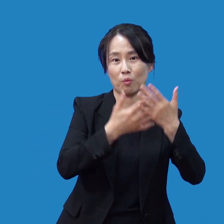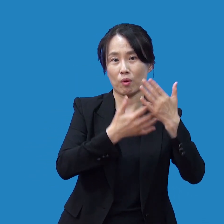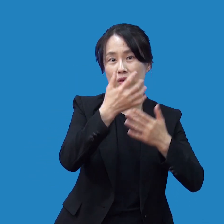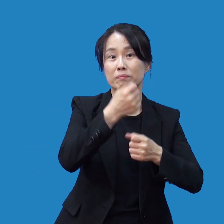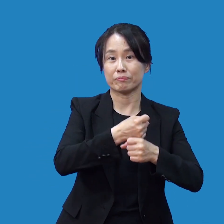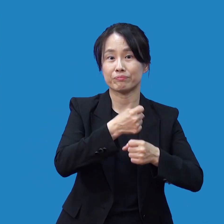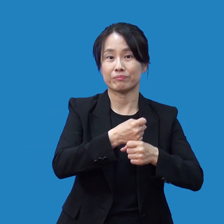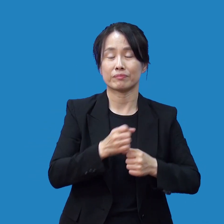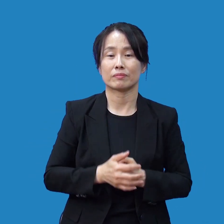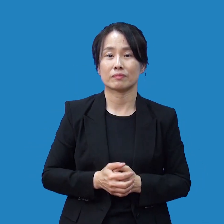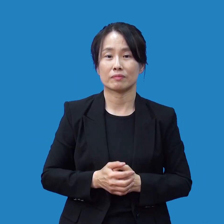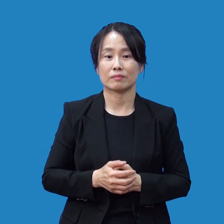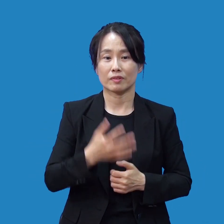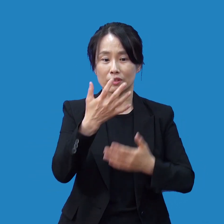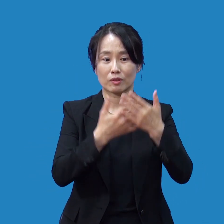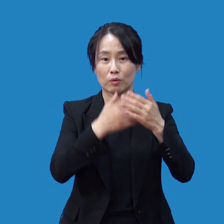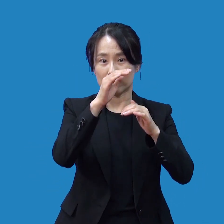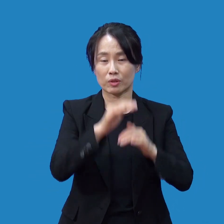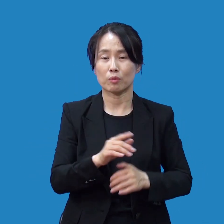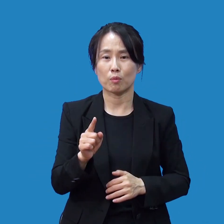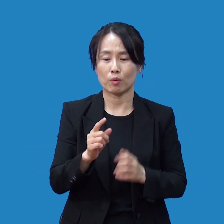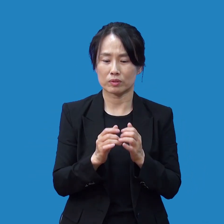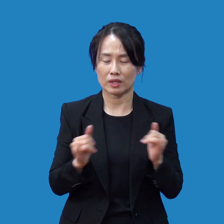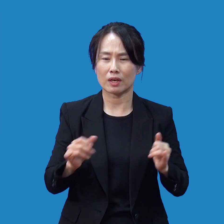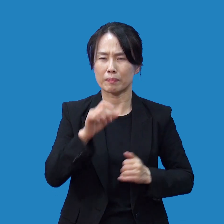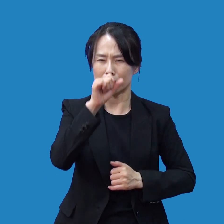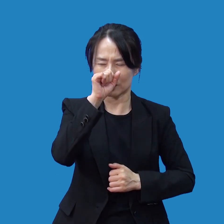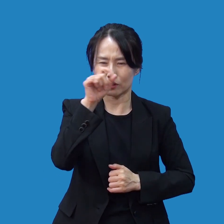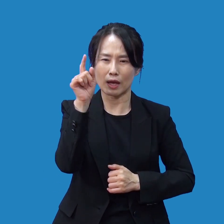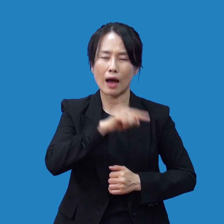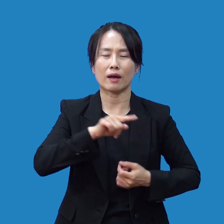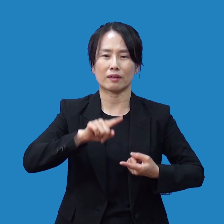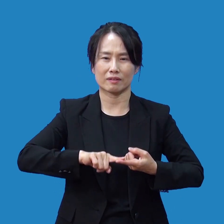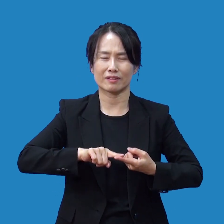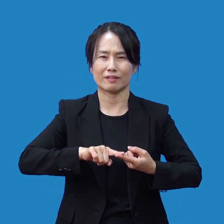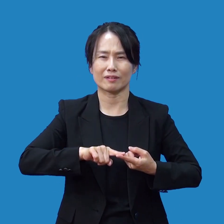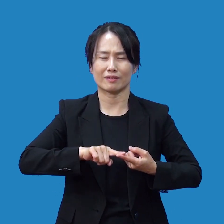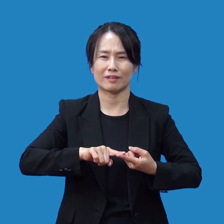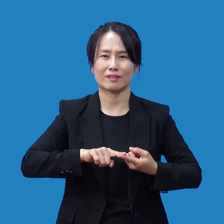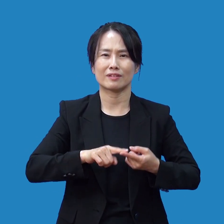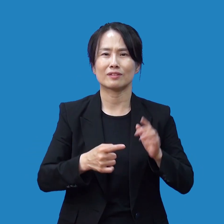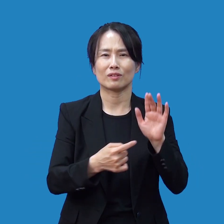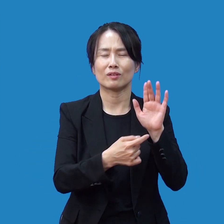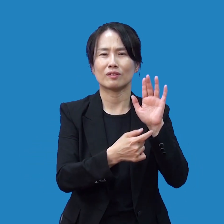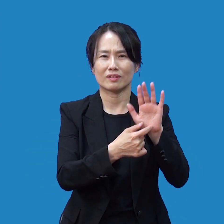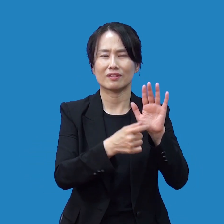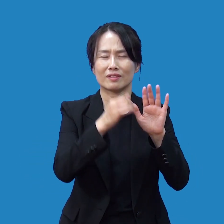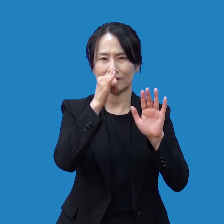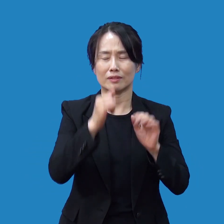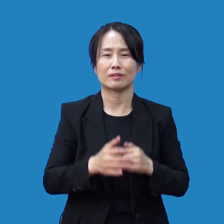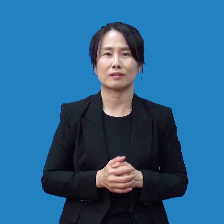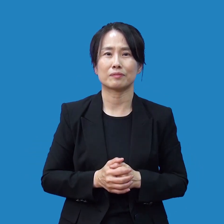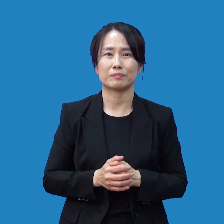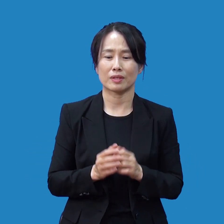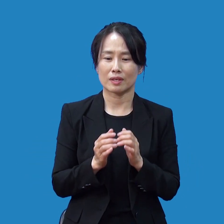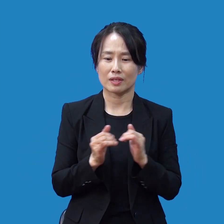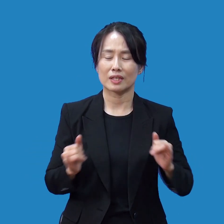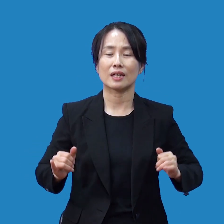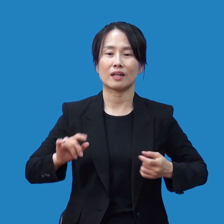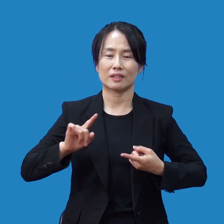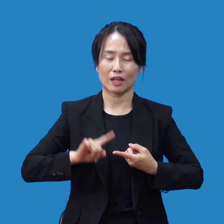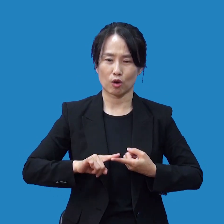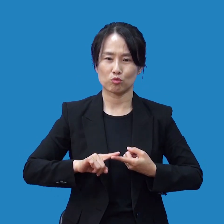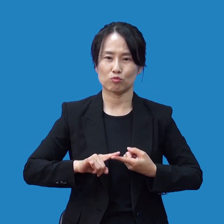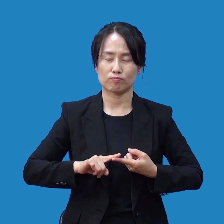여기에는 인간의 선과 악에 대한 묘사가 탁월하고 참 흥미롭습니다. 그러면서 그 인간다움이 무엇인가를